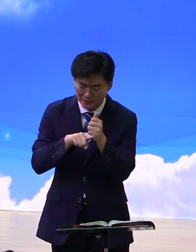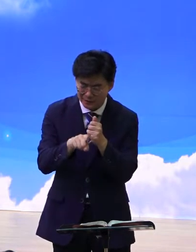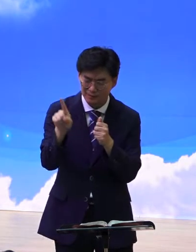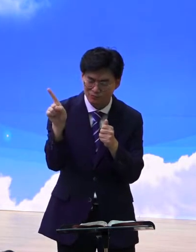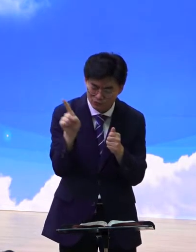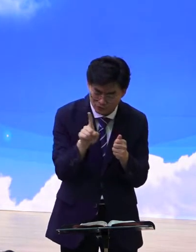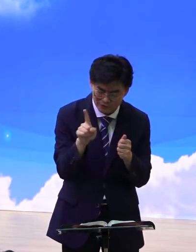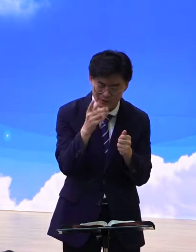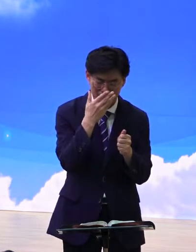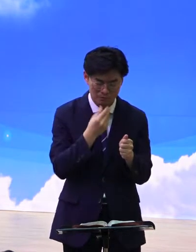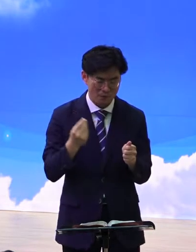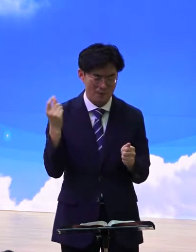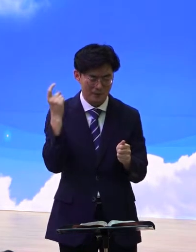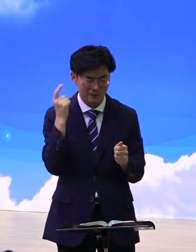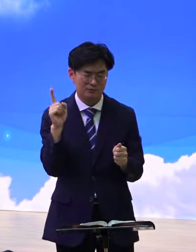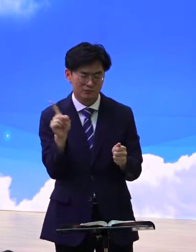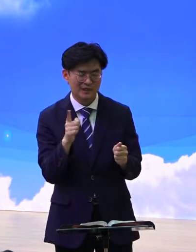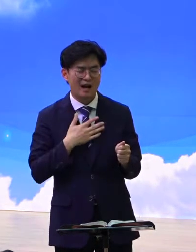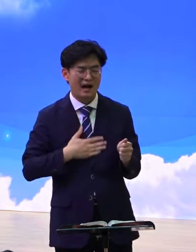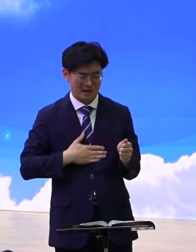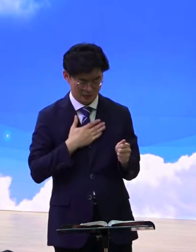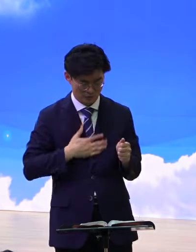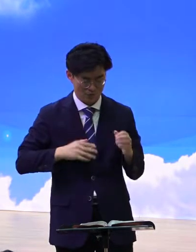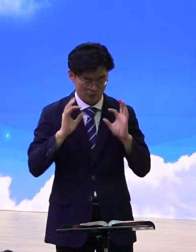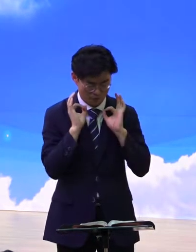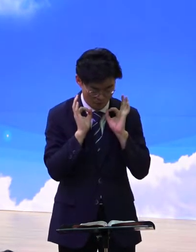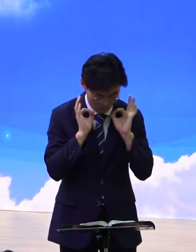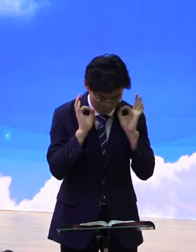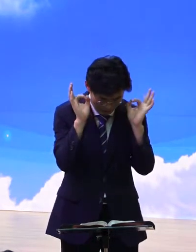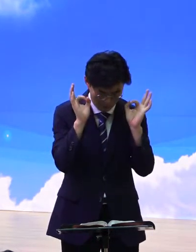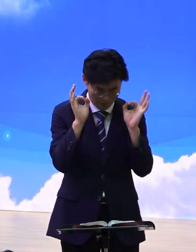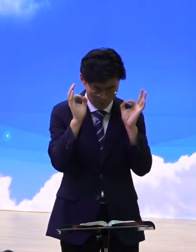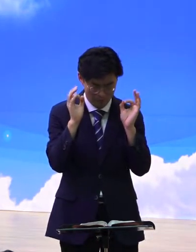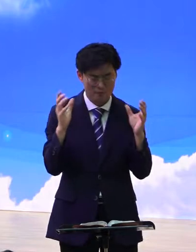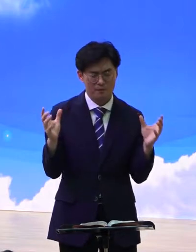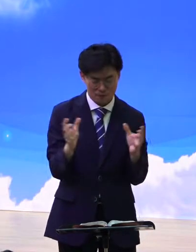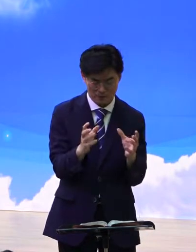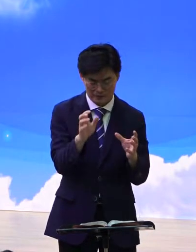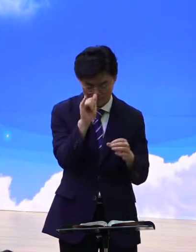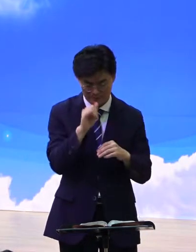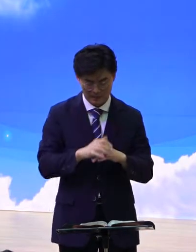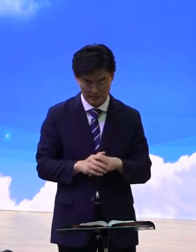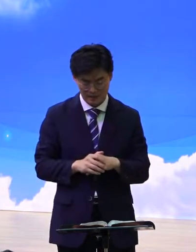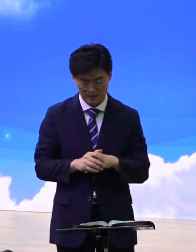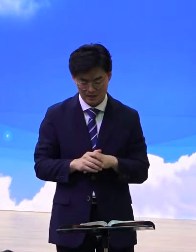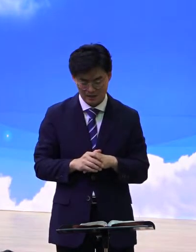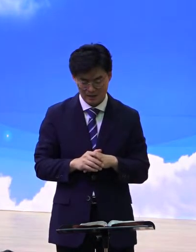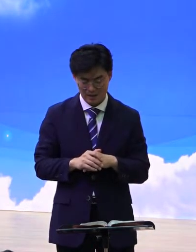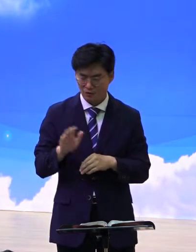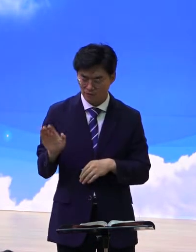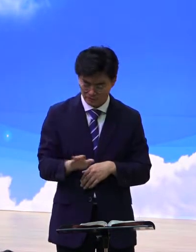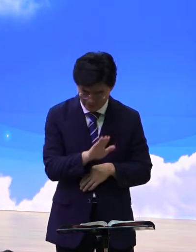강구하며 자유롭게 모이고 마음껏 주님을 전할 수 있는 그날이 속히 오기를 소망합니다.